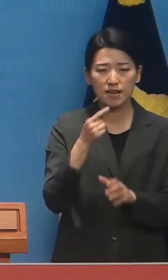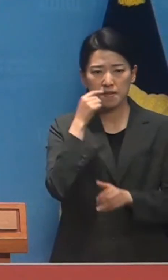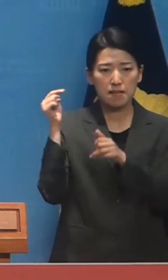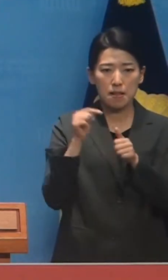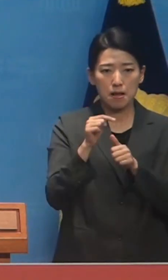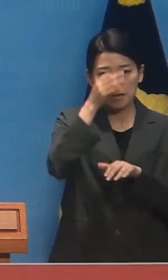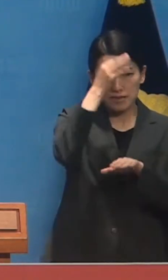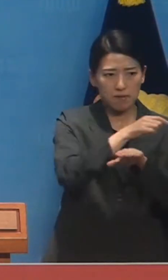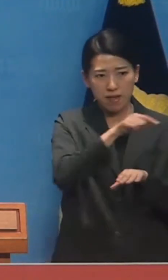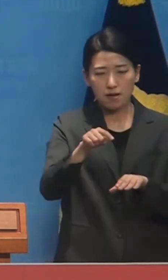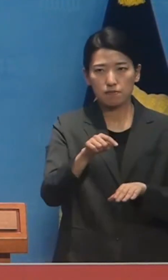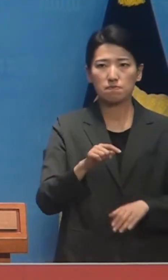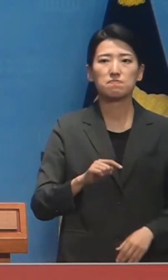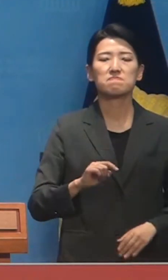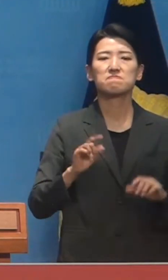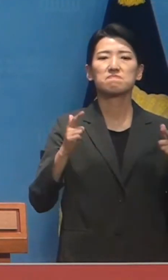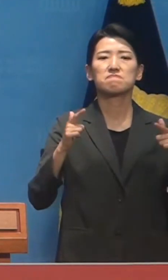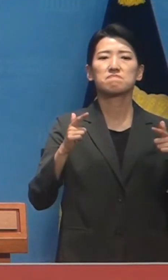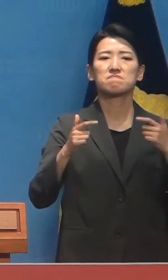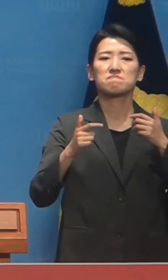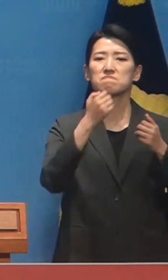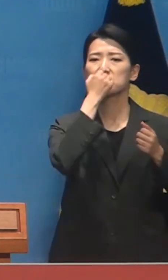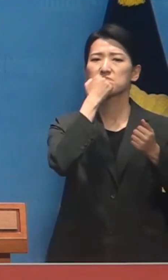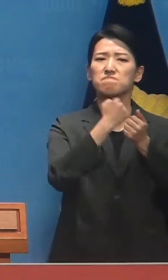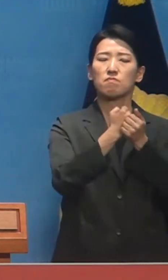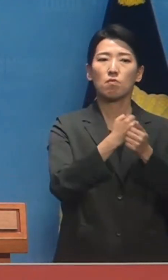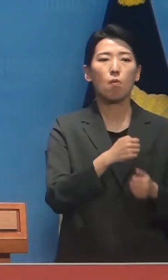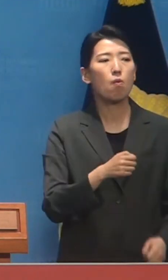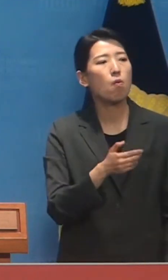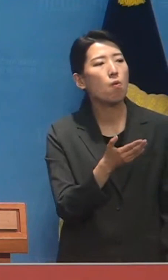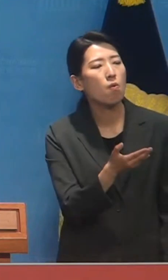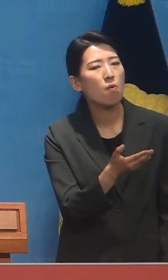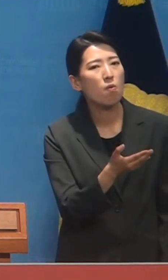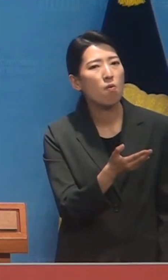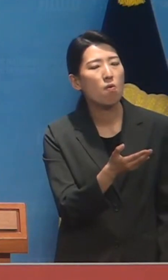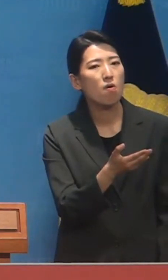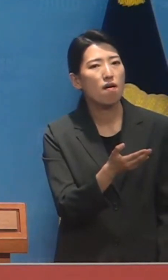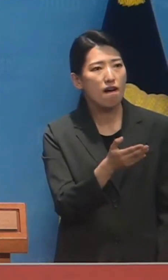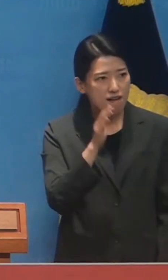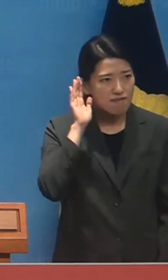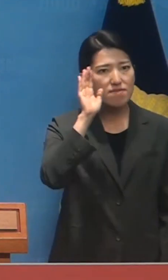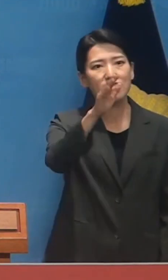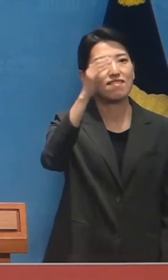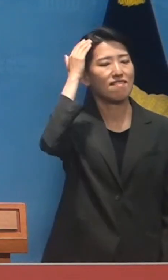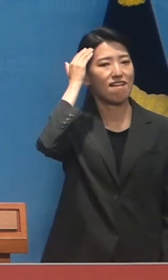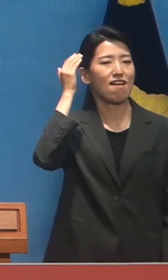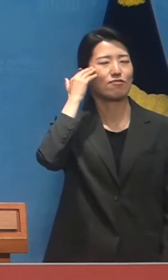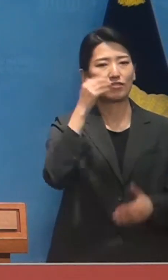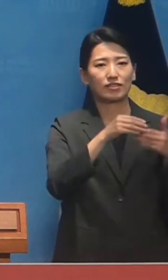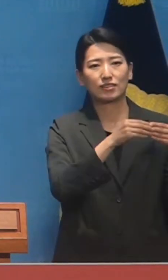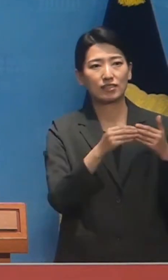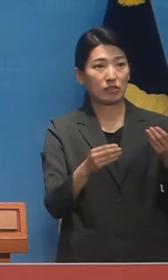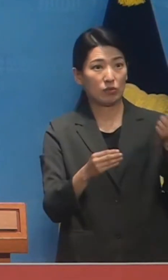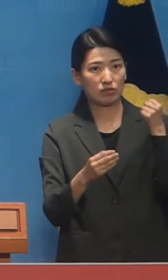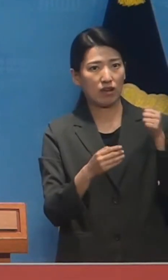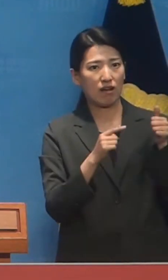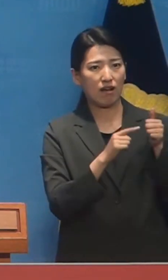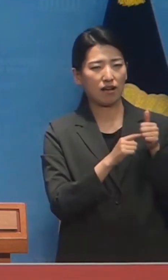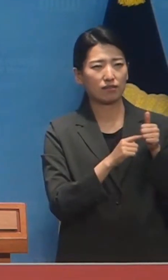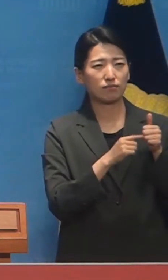대한민국 국민은 그가 국가의 국민의 미래의 지도자가 되어야 될 것을 이미 알게